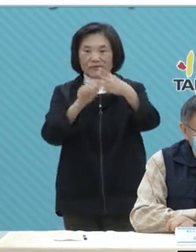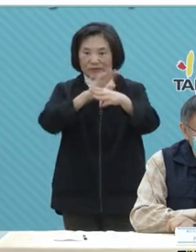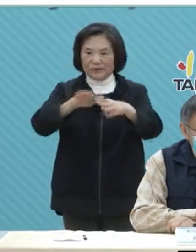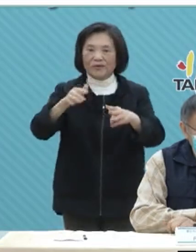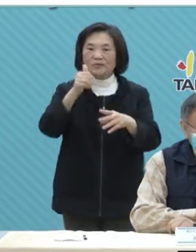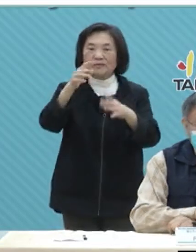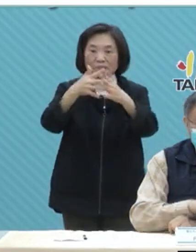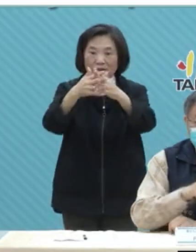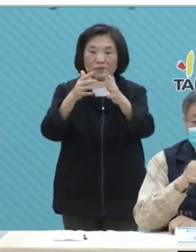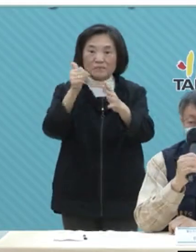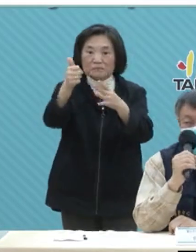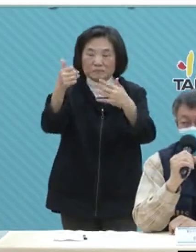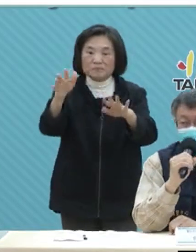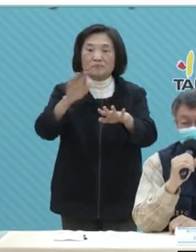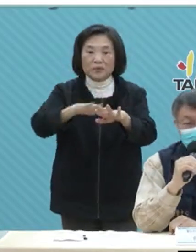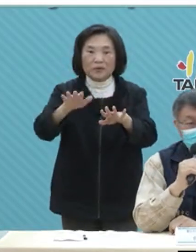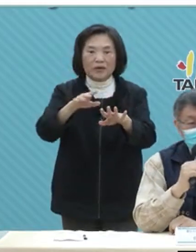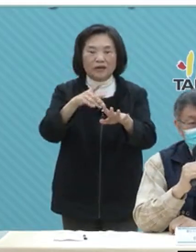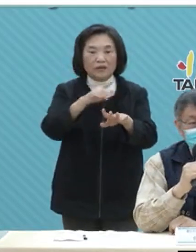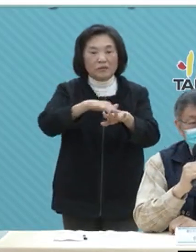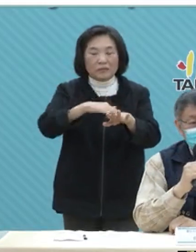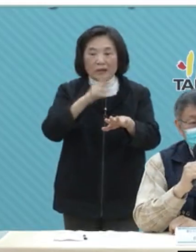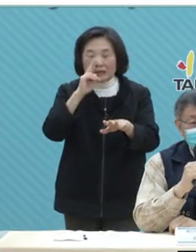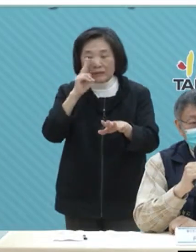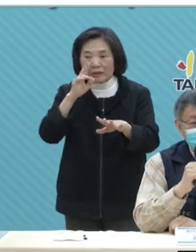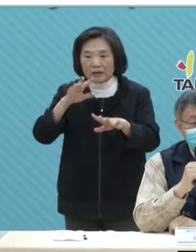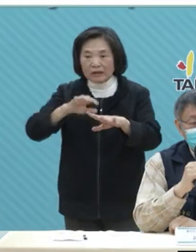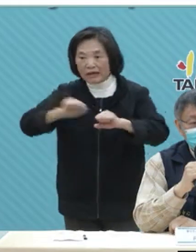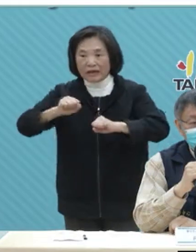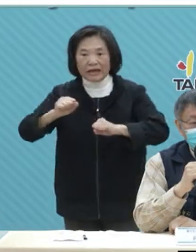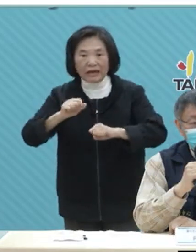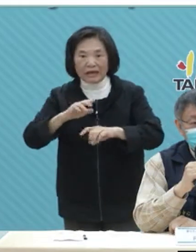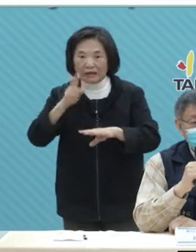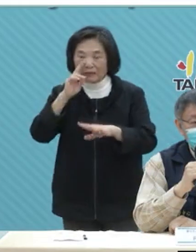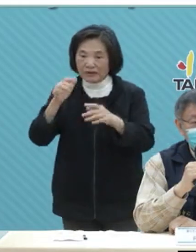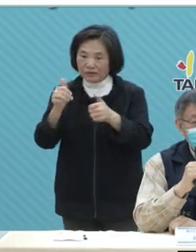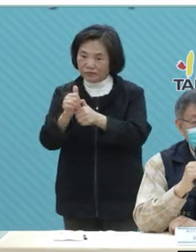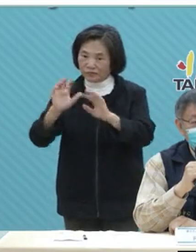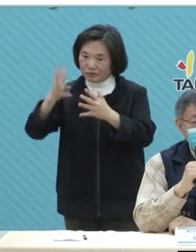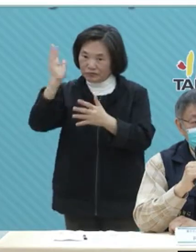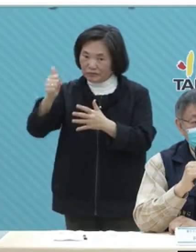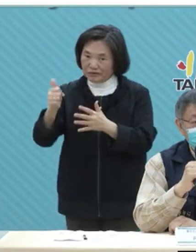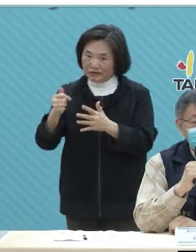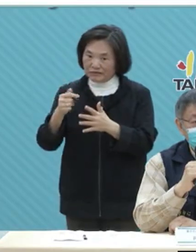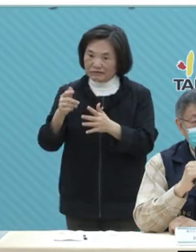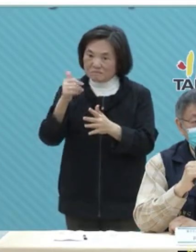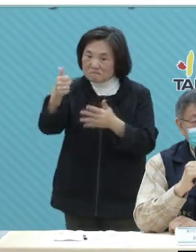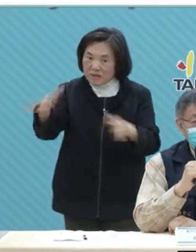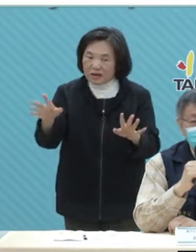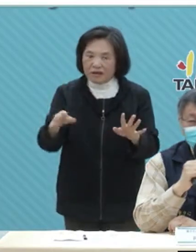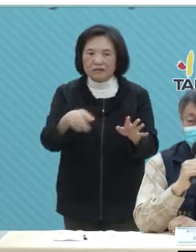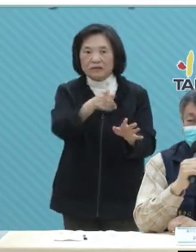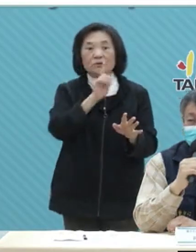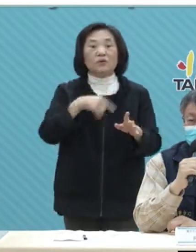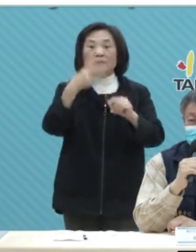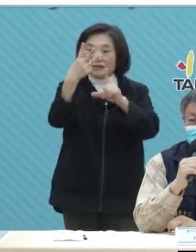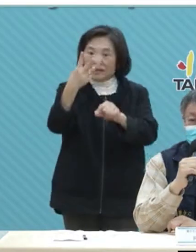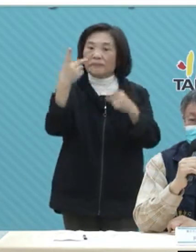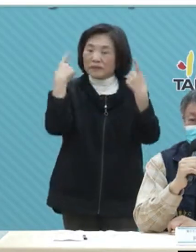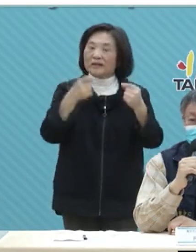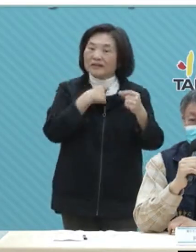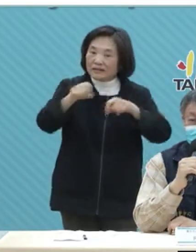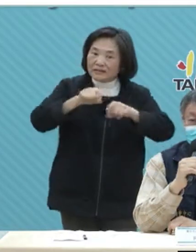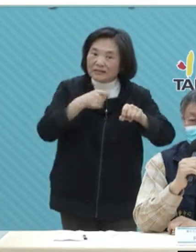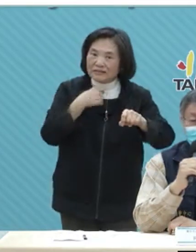被抢先一步？ 我跟你讲，三月份出访美国这件事情，如果疫情这样继续蔓延下去，我看就算